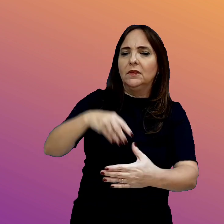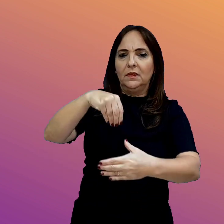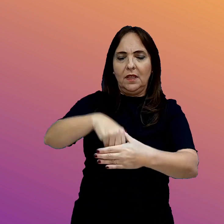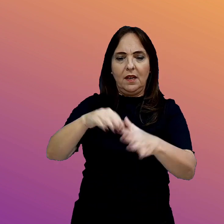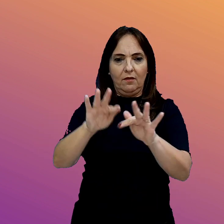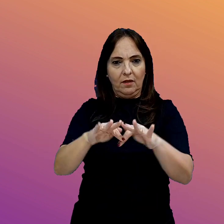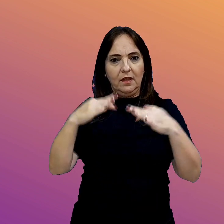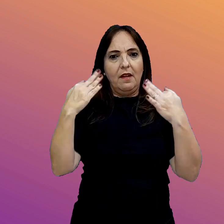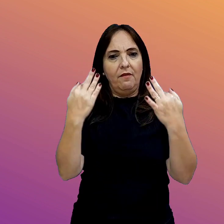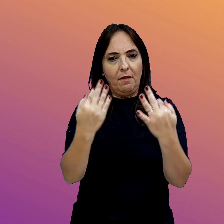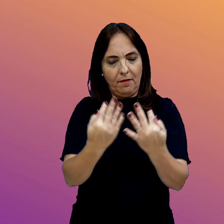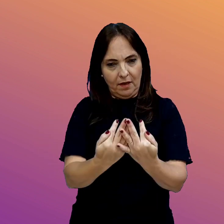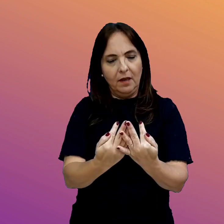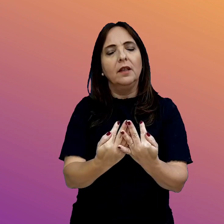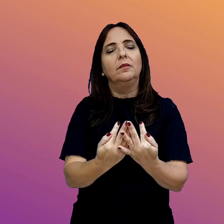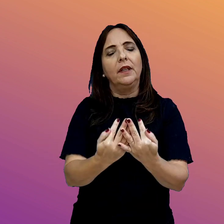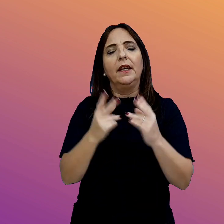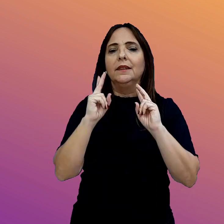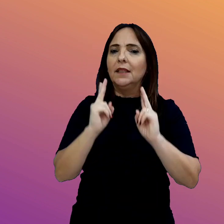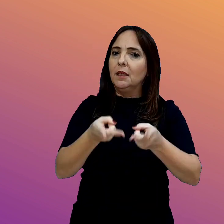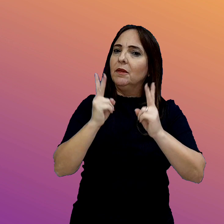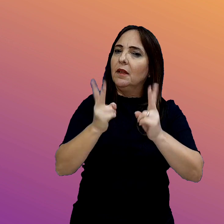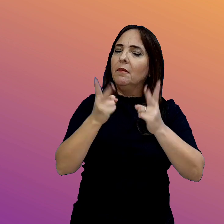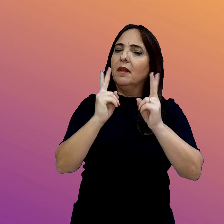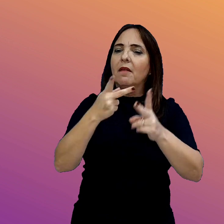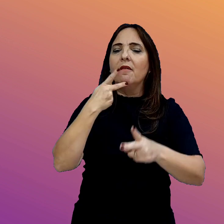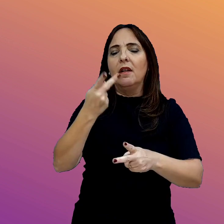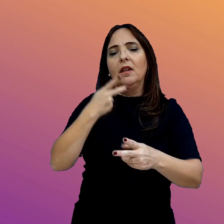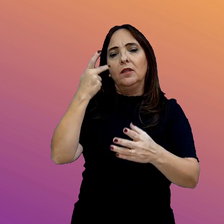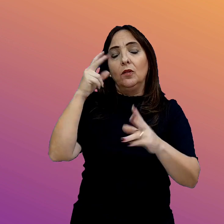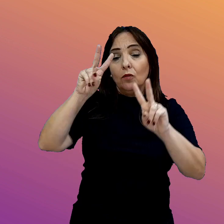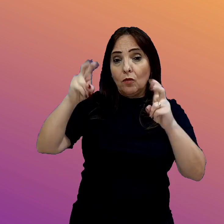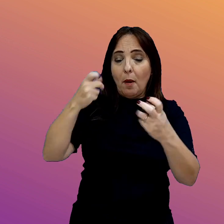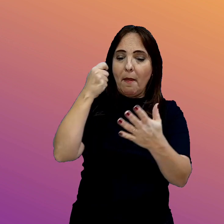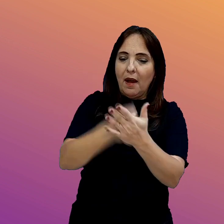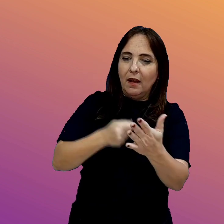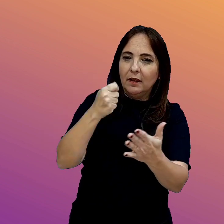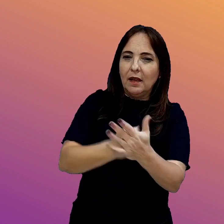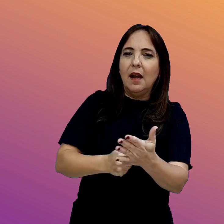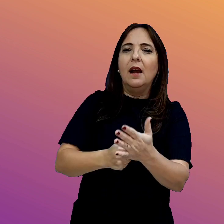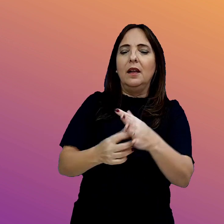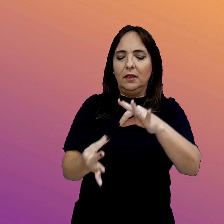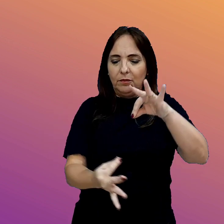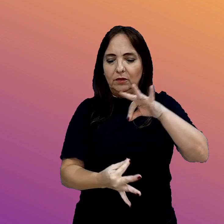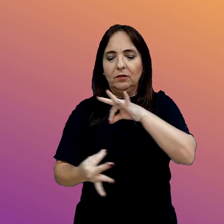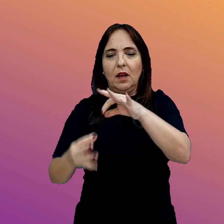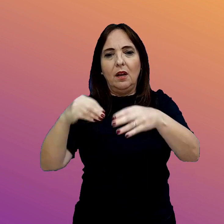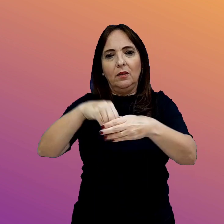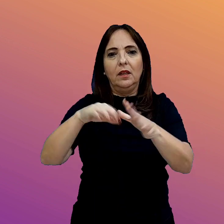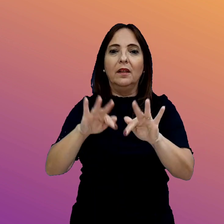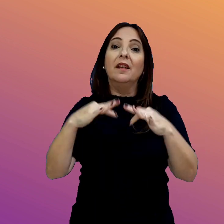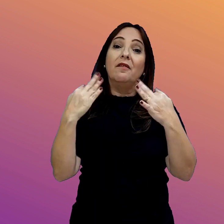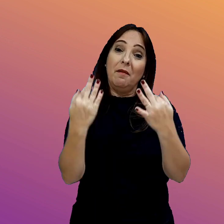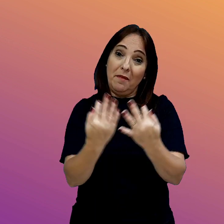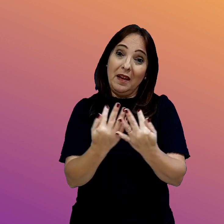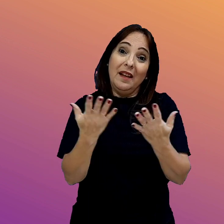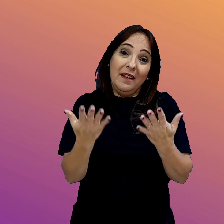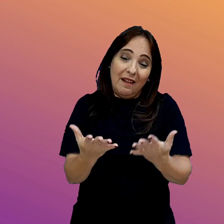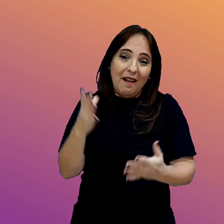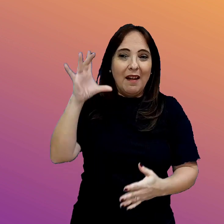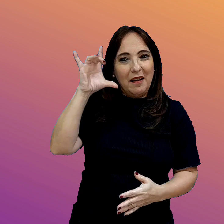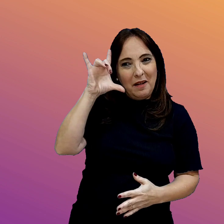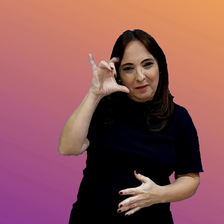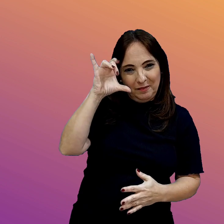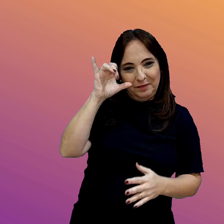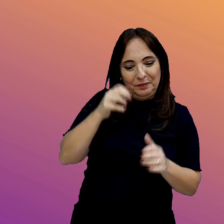devocional falando da batalha espiritual na família. Visita a nossa página, ainda está bem novinha, mas já estamos... Coisas